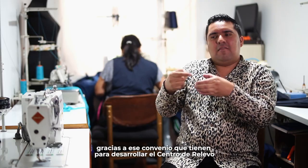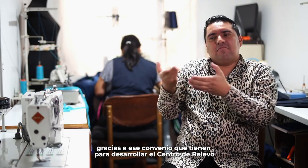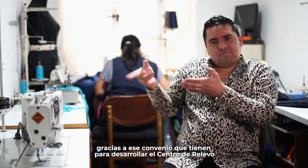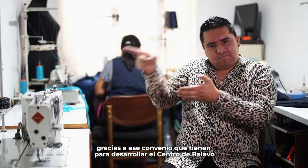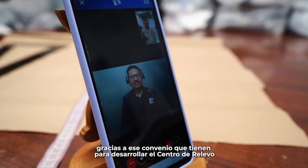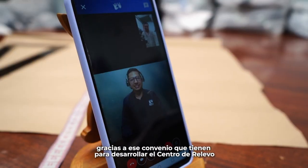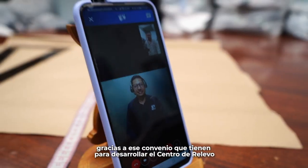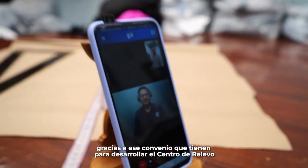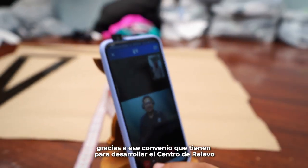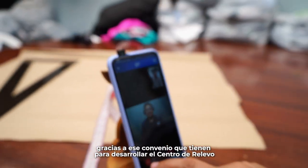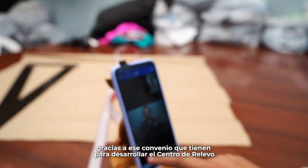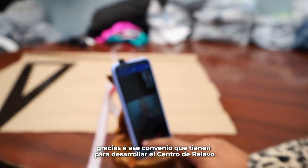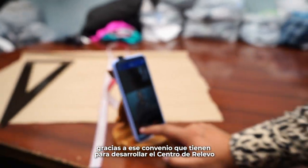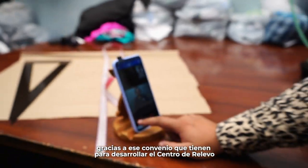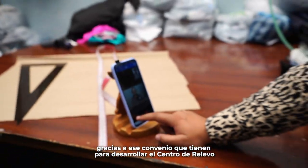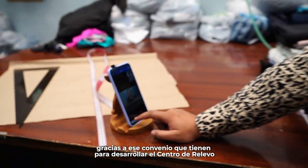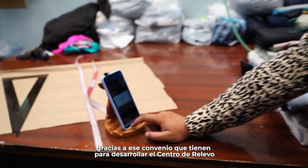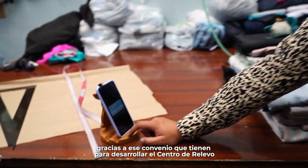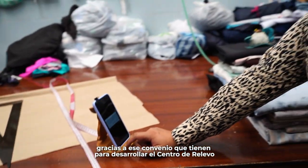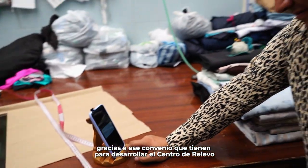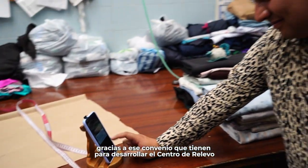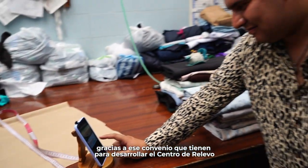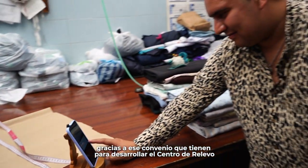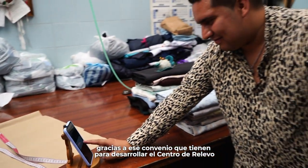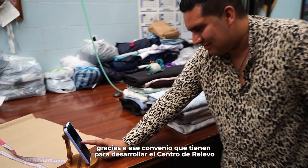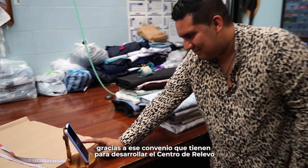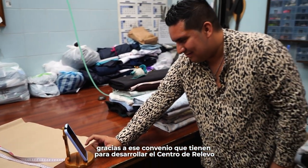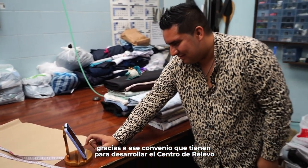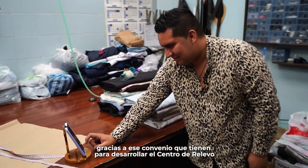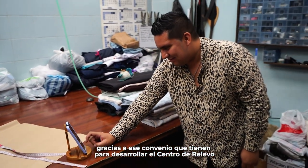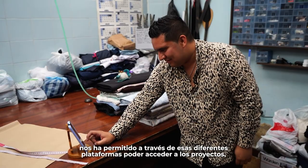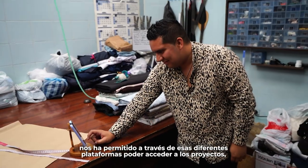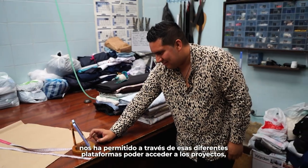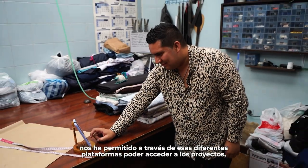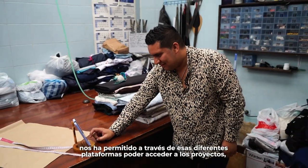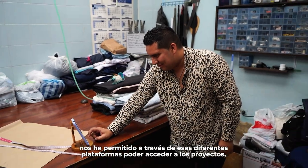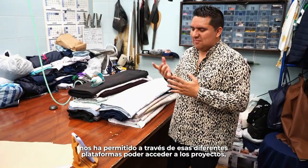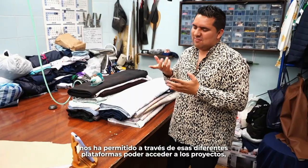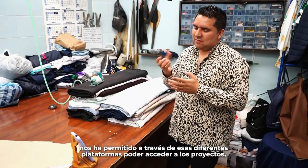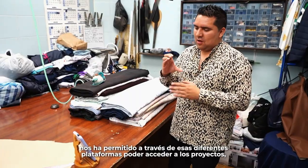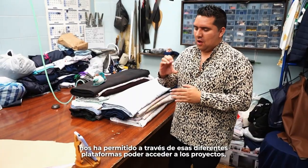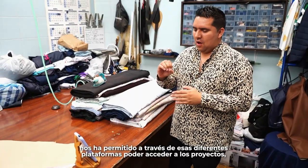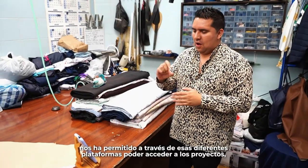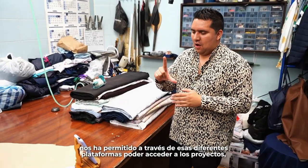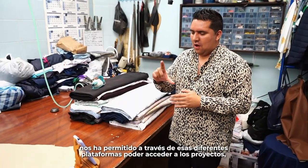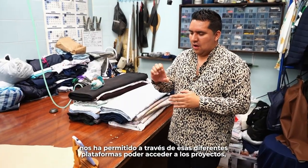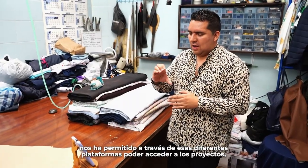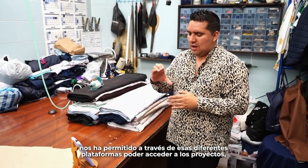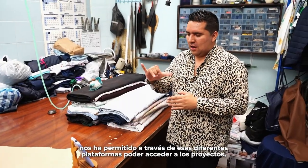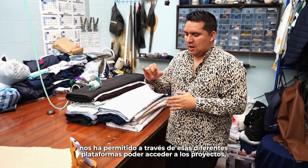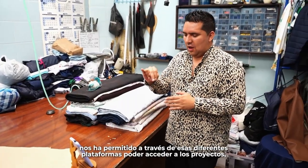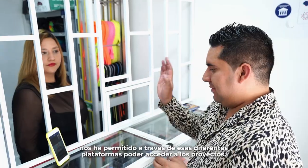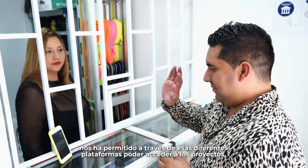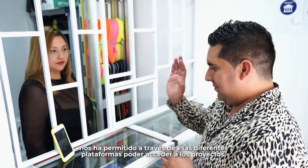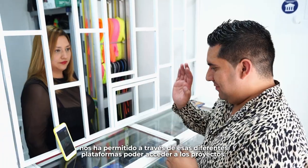convenio que tienen para desarrollar el Centro de Relevo, nos ha permitido a través de esas diferentes plataformas